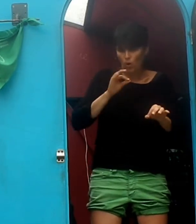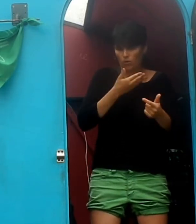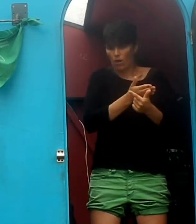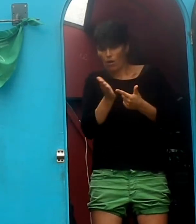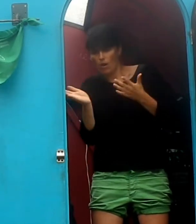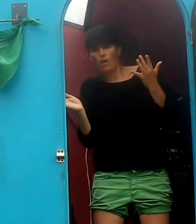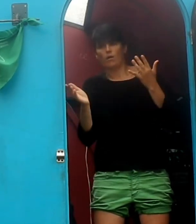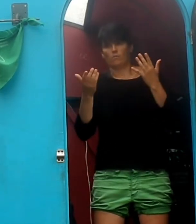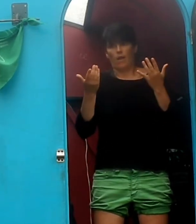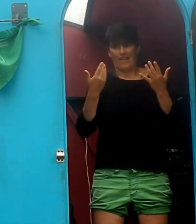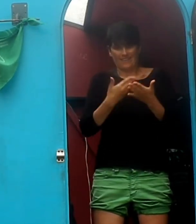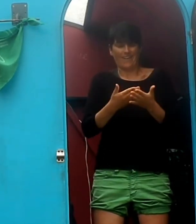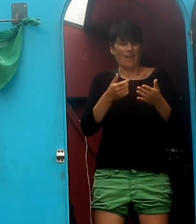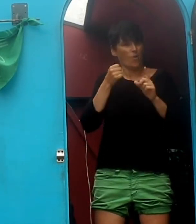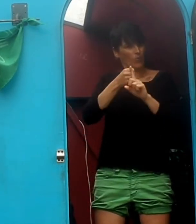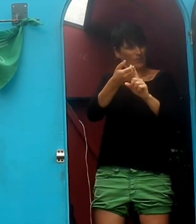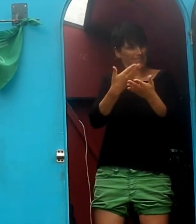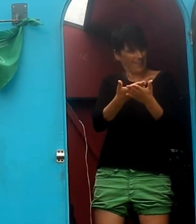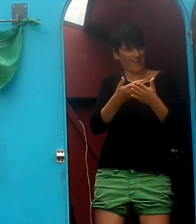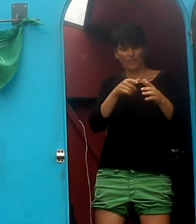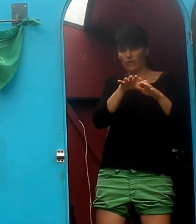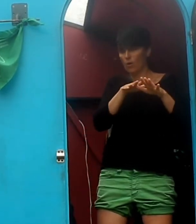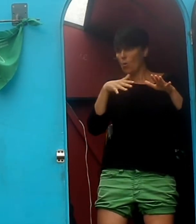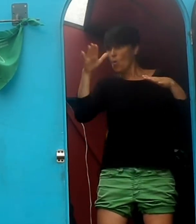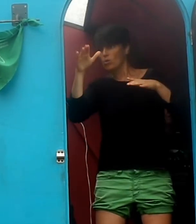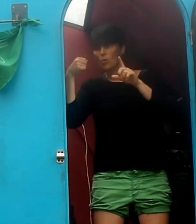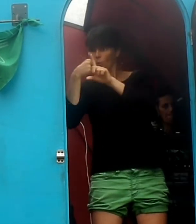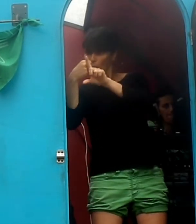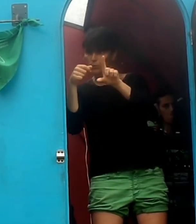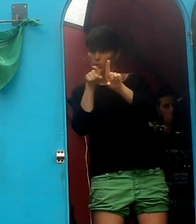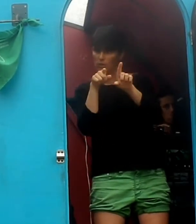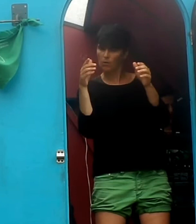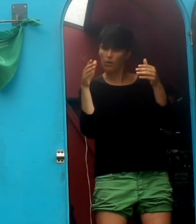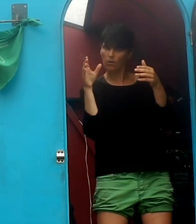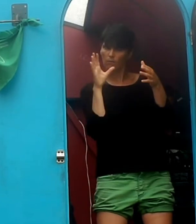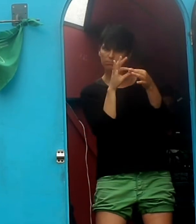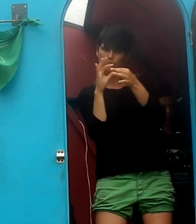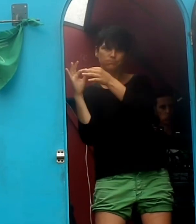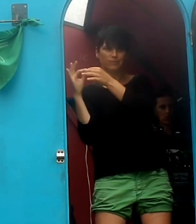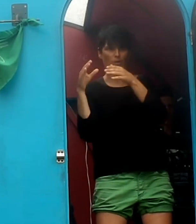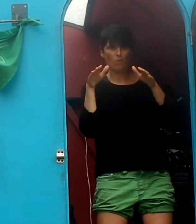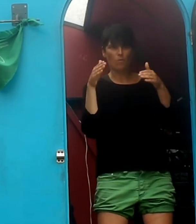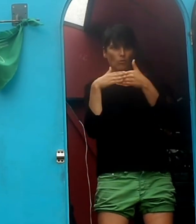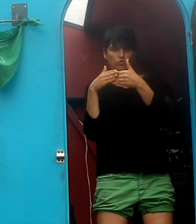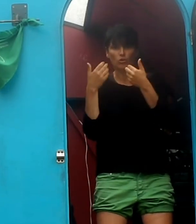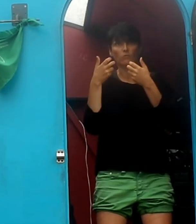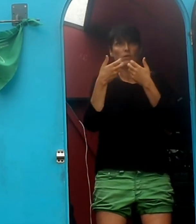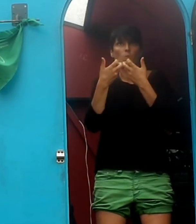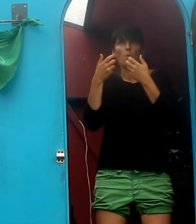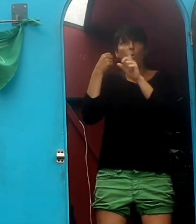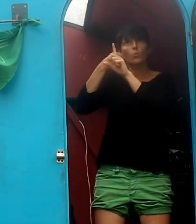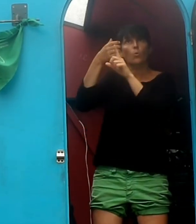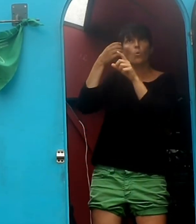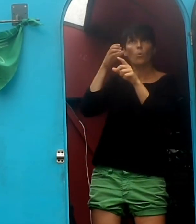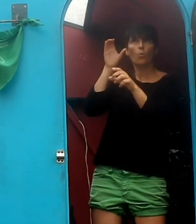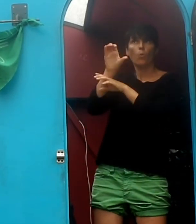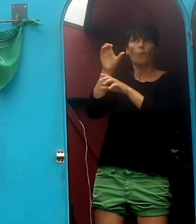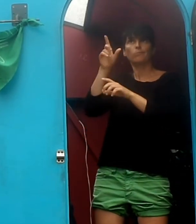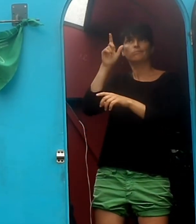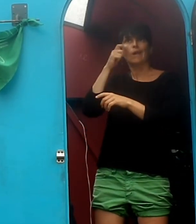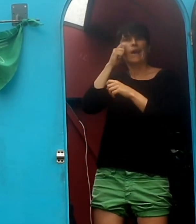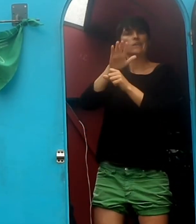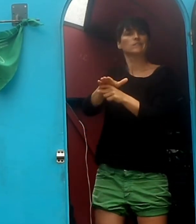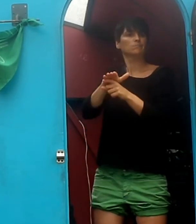vraiment au carrefour de plein d'autres luttes parce qu'il y a justement toutes les luttes contre le racisme